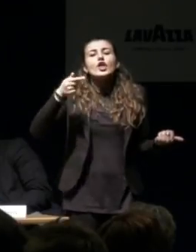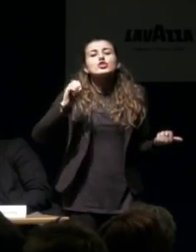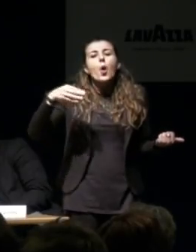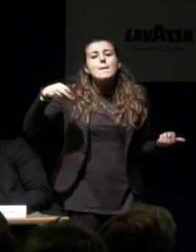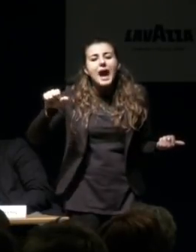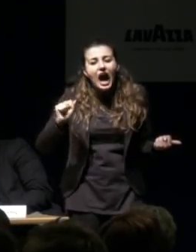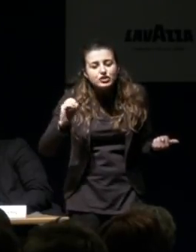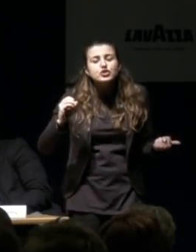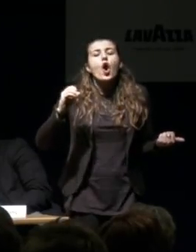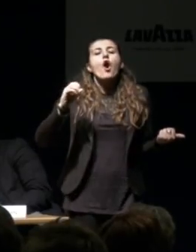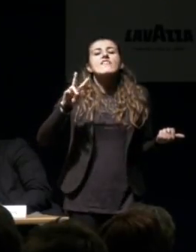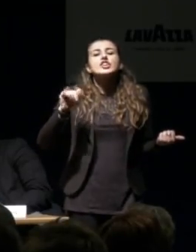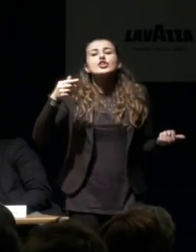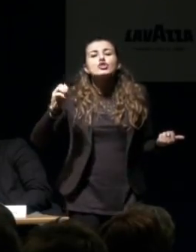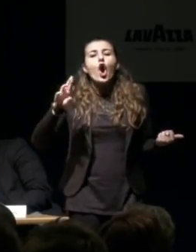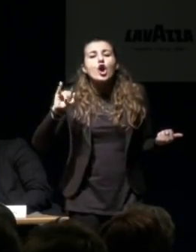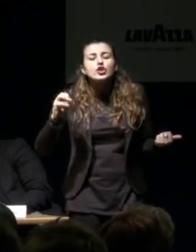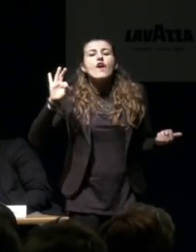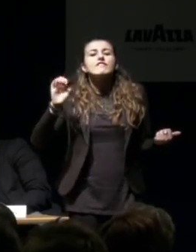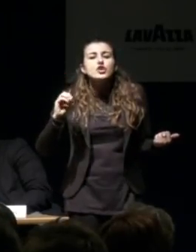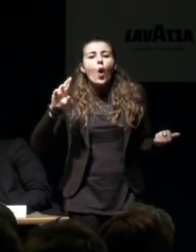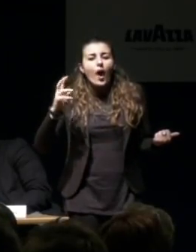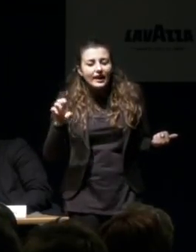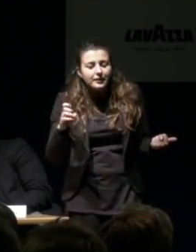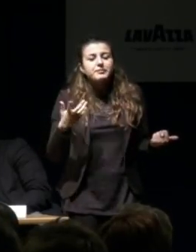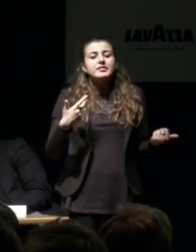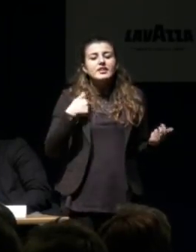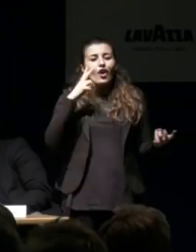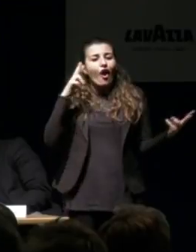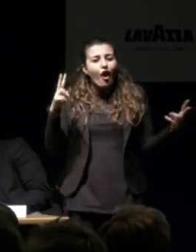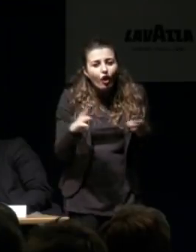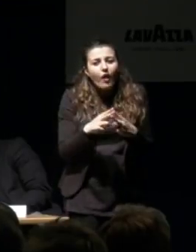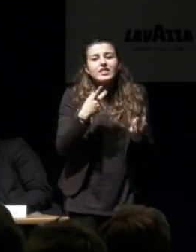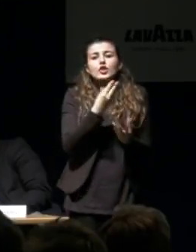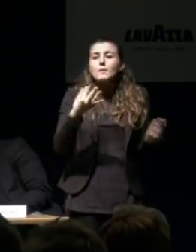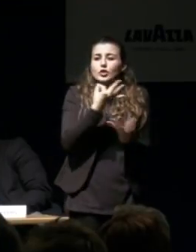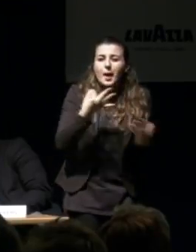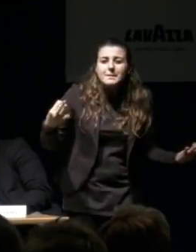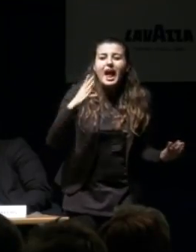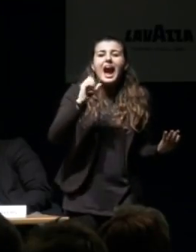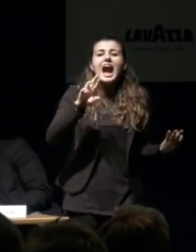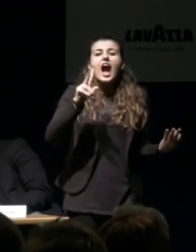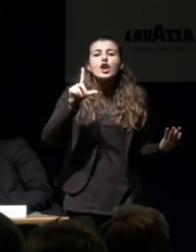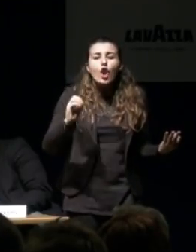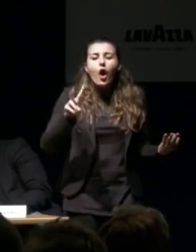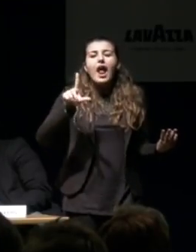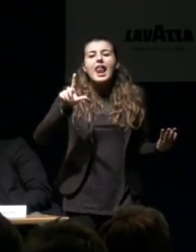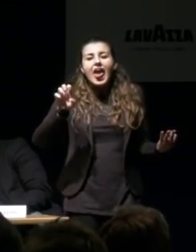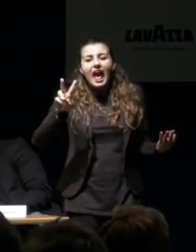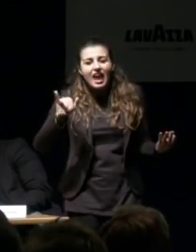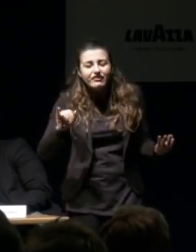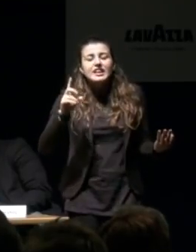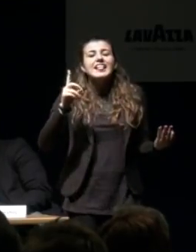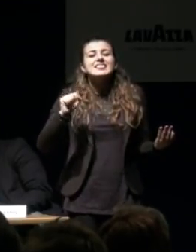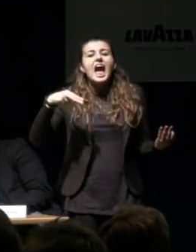vittore fiore che fossi stato che avessi conosciuto molto bene carlo levi che avessi lavorato con danilo